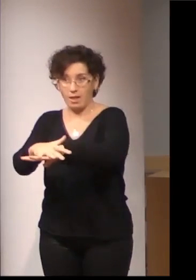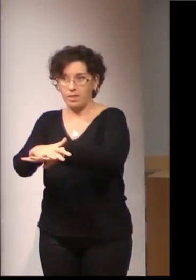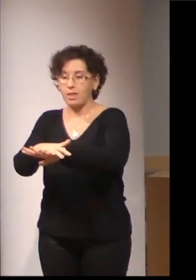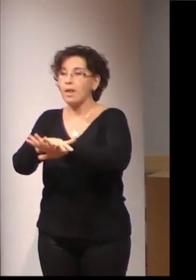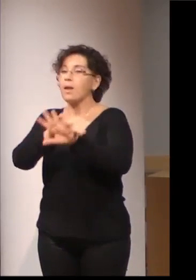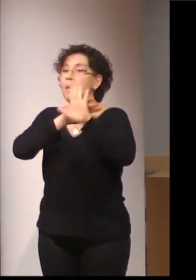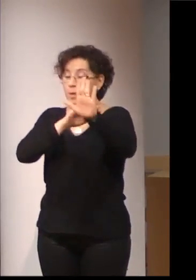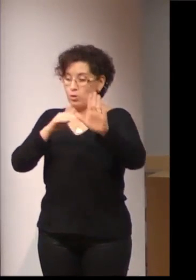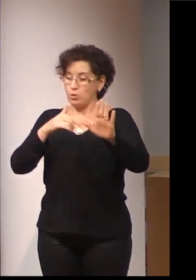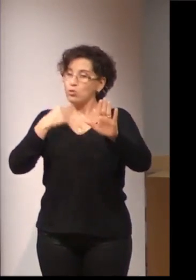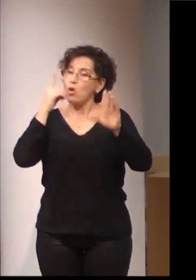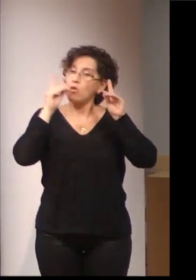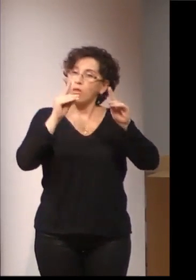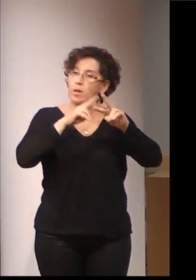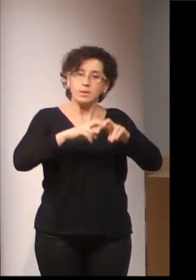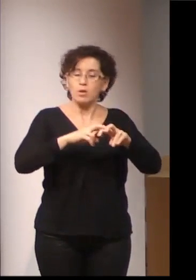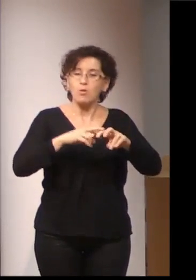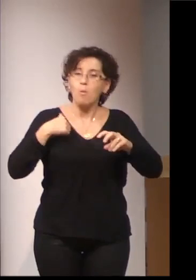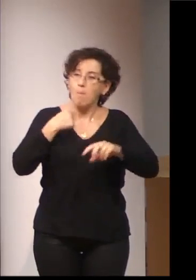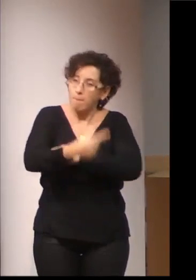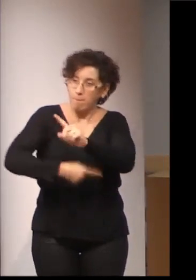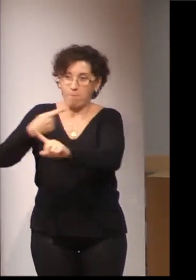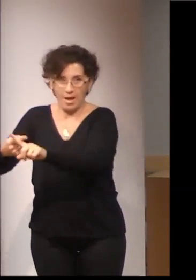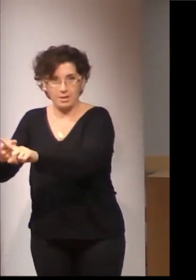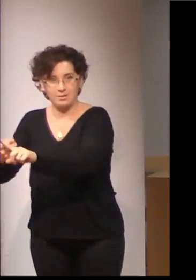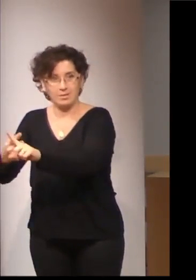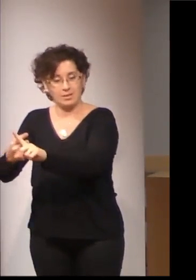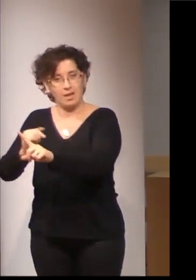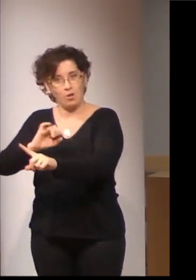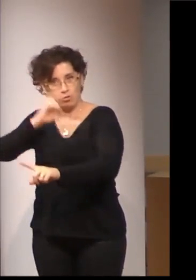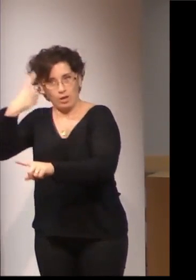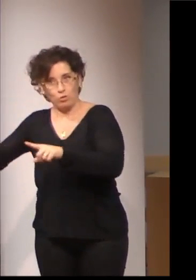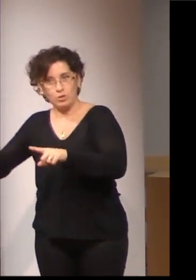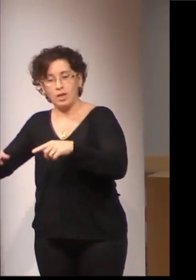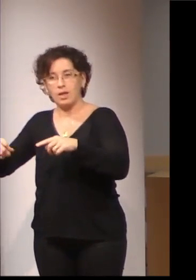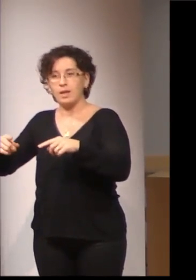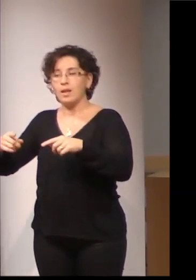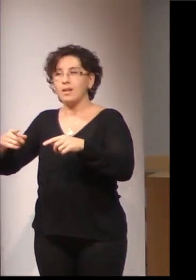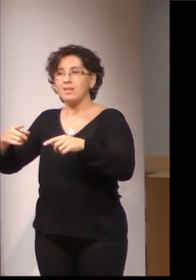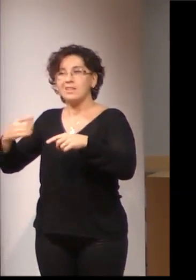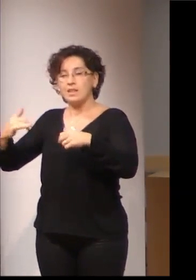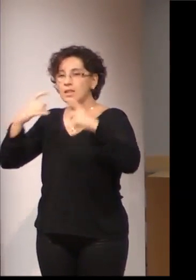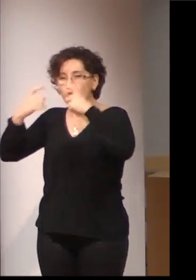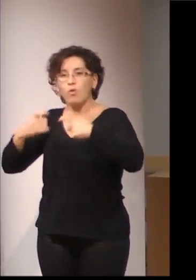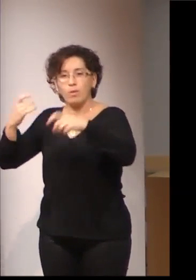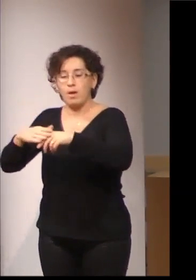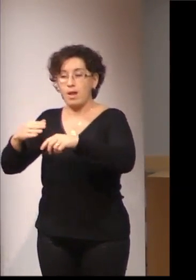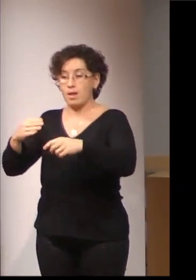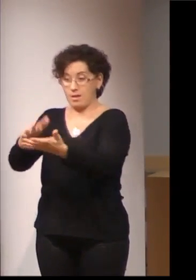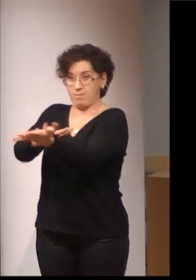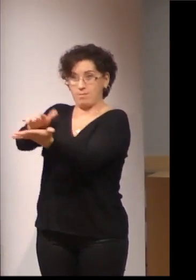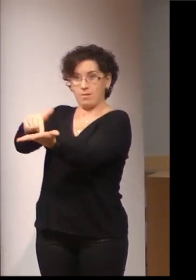además nosotros hemos hecho un esfuerzo suplementario, y quiero insistir en ello, en dar visibilidad a la lengua de signos,